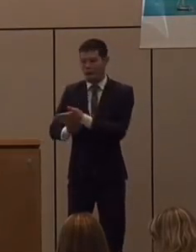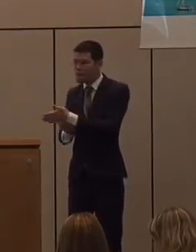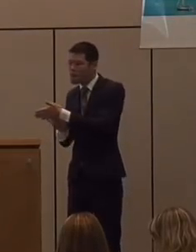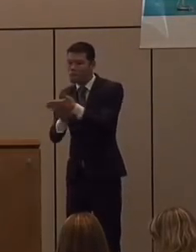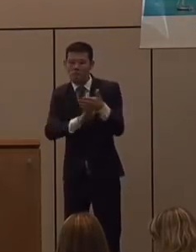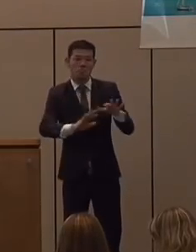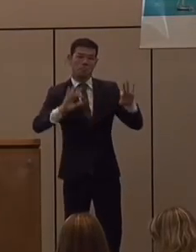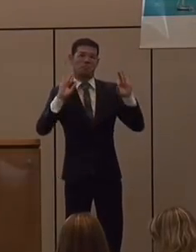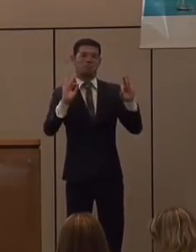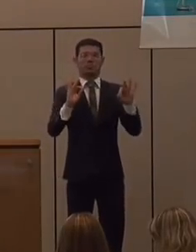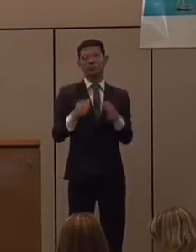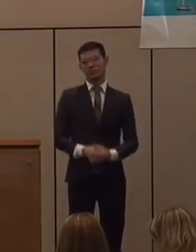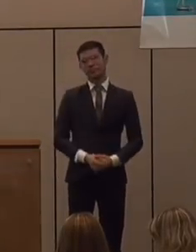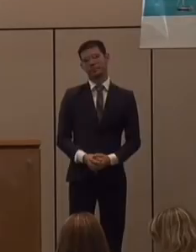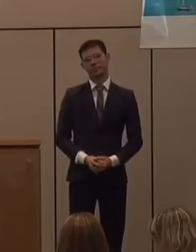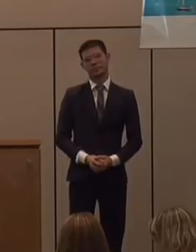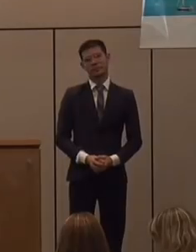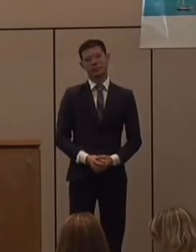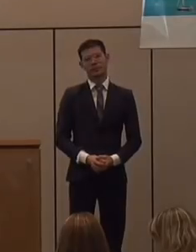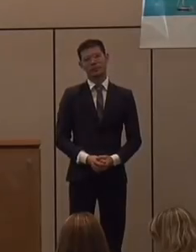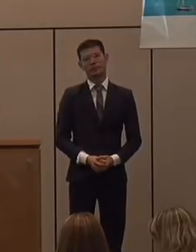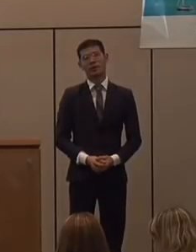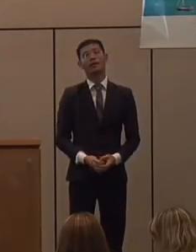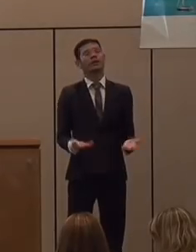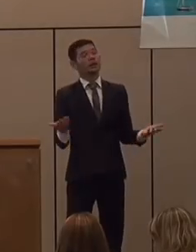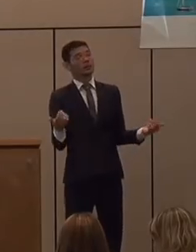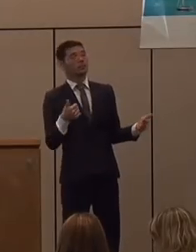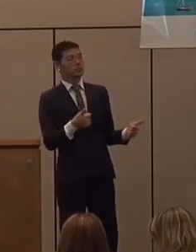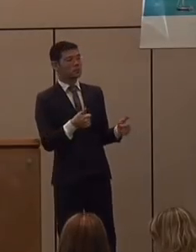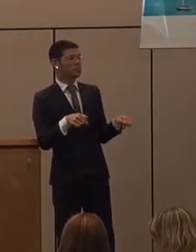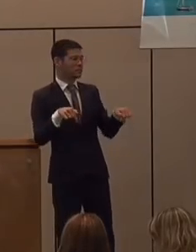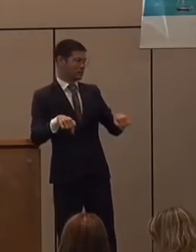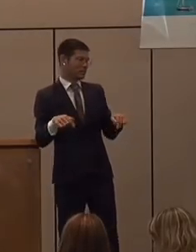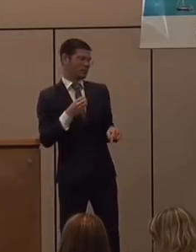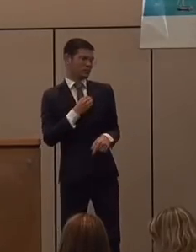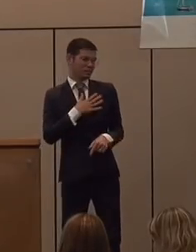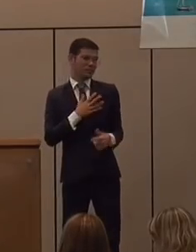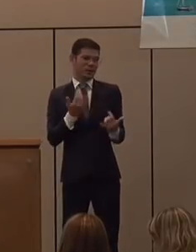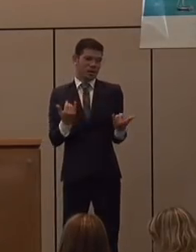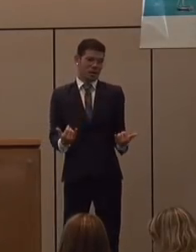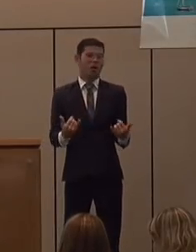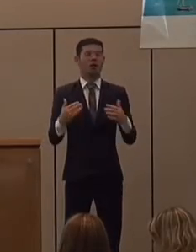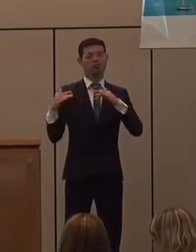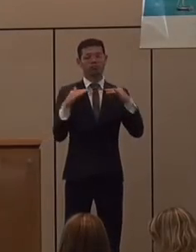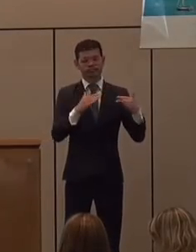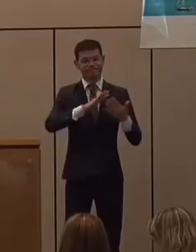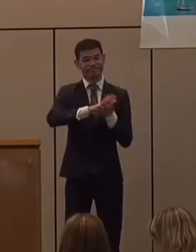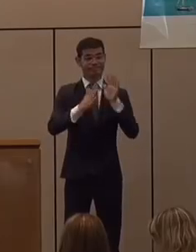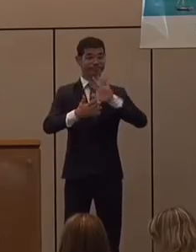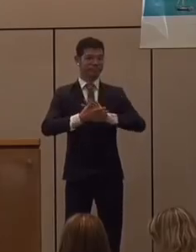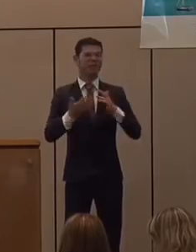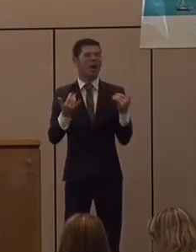calidad bueno viceministra y con esta oportunidad del fin del conflicto que es que destinos nuevos